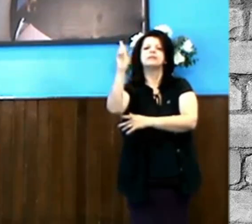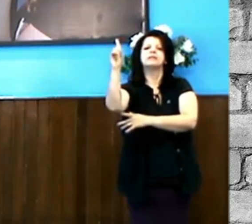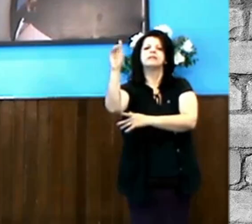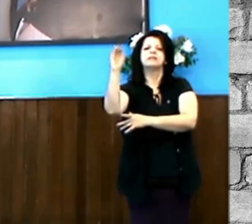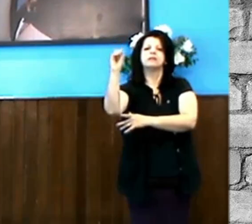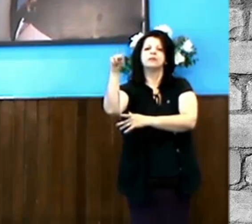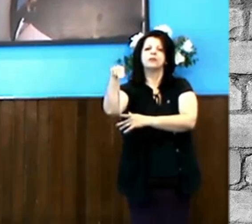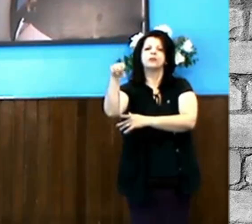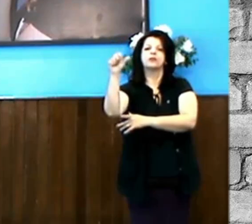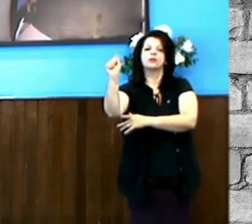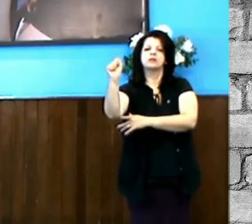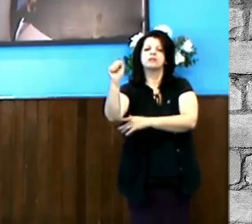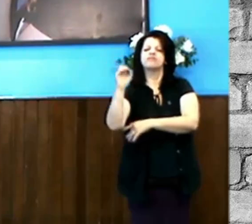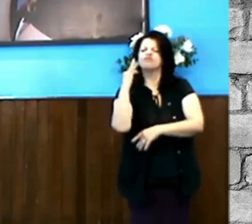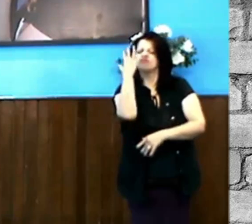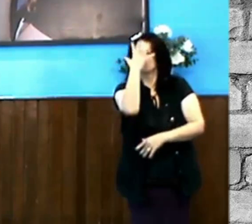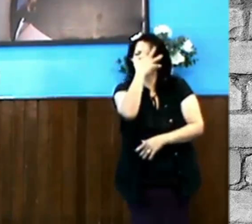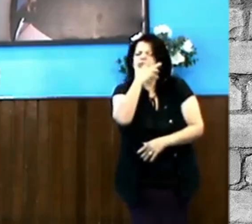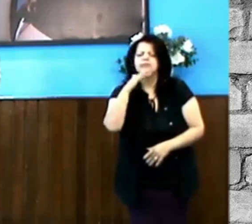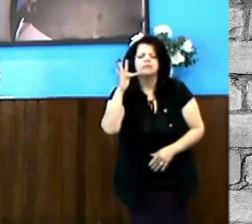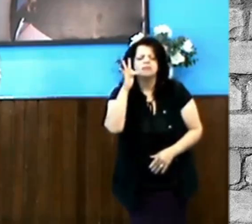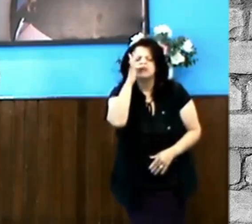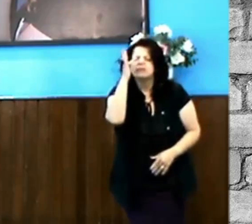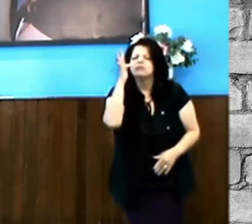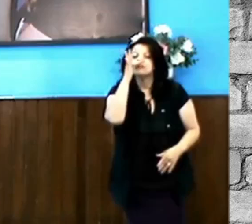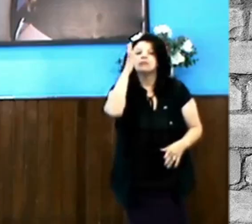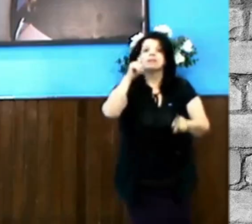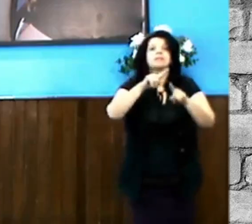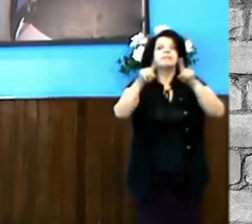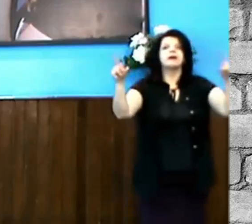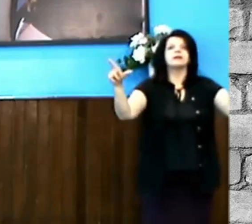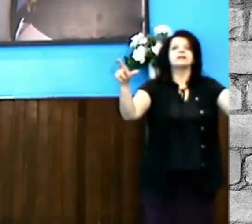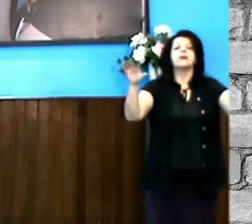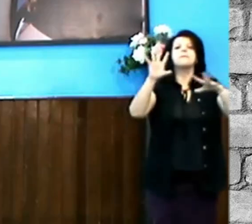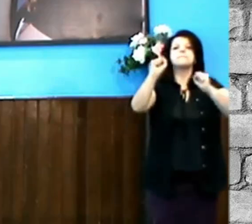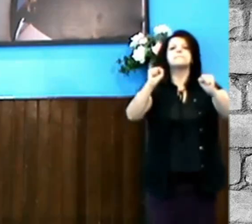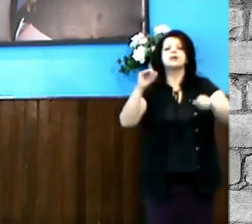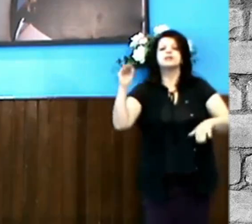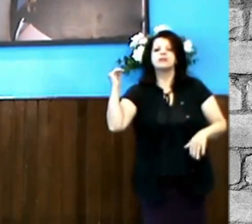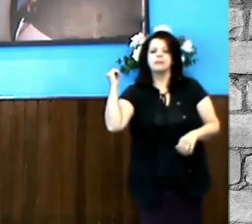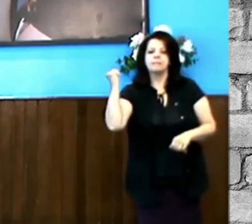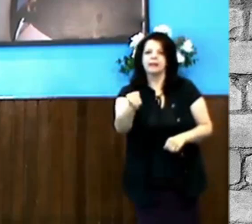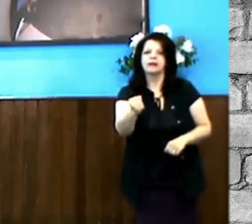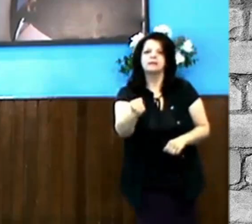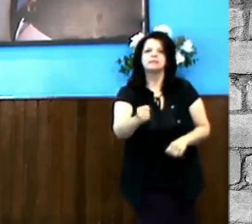bonita, cheirosa, que chama atenção, mas ela pode ser mortal. Então veja bem,